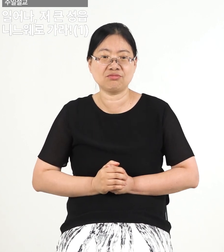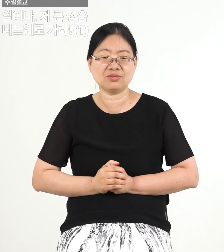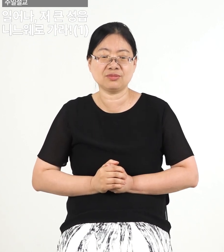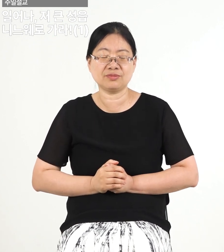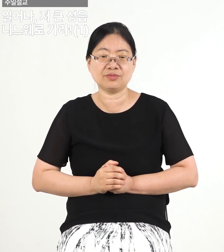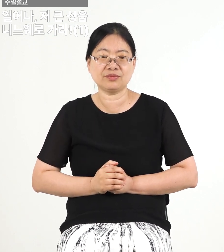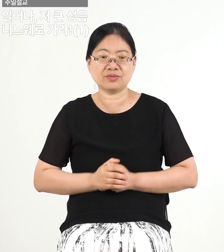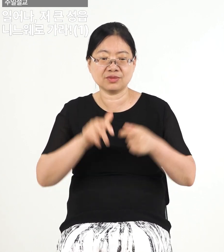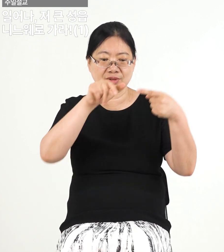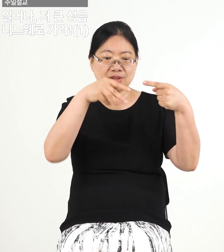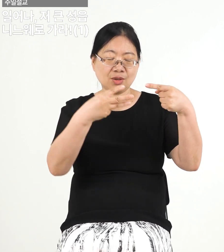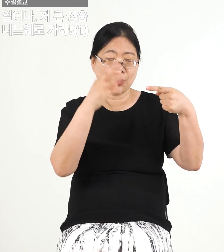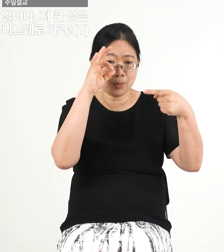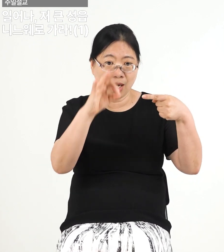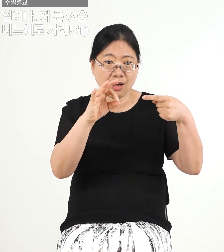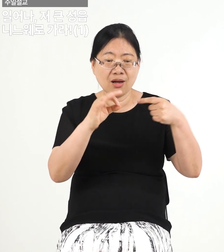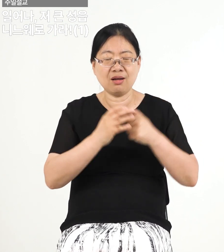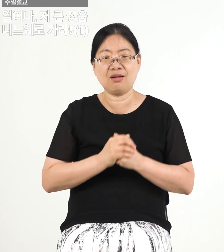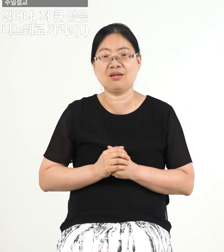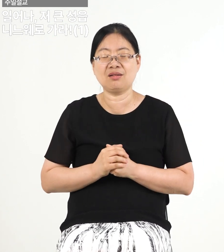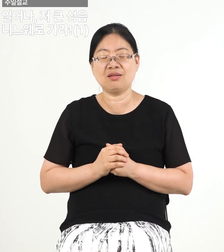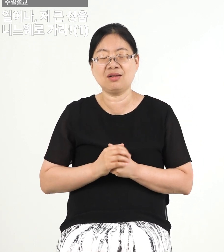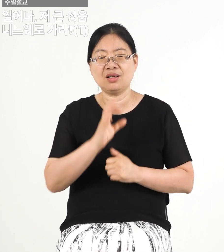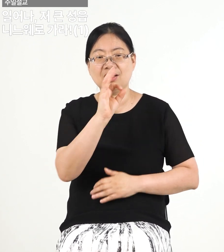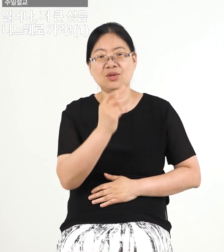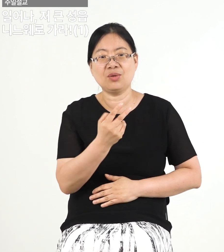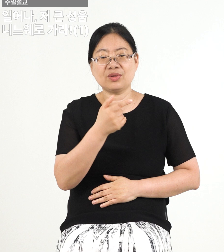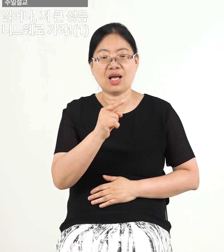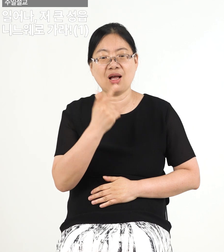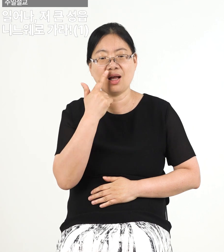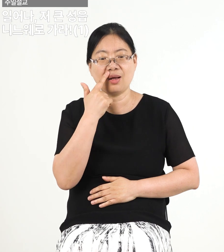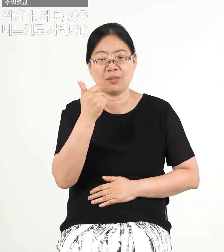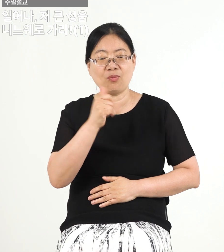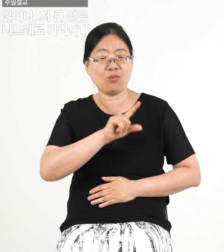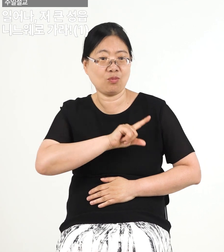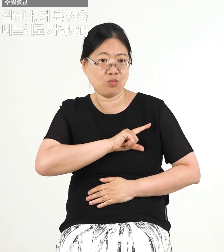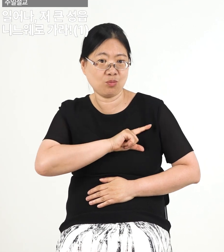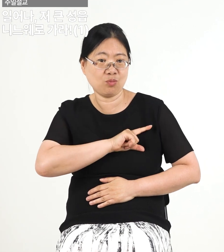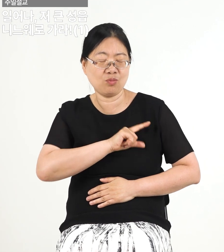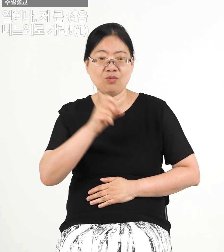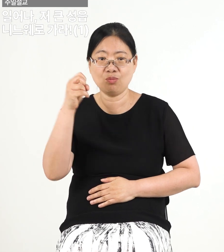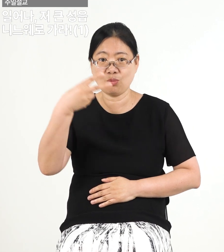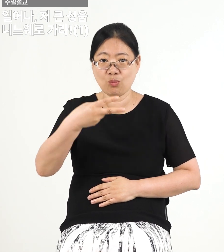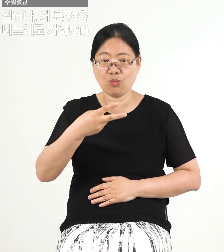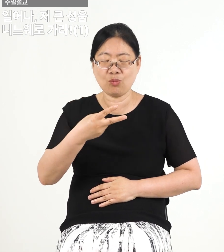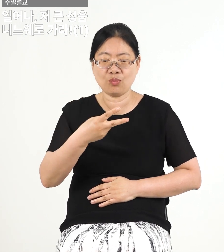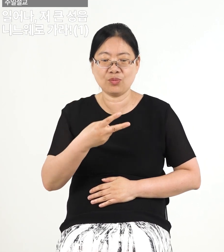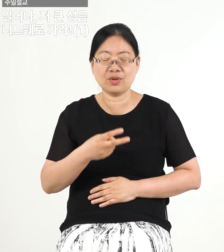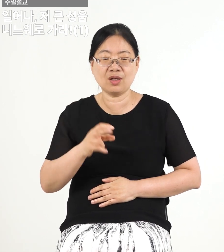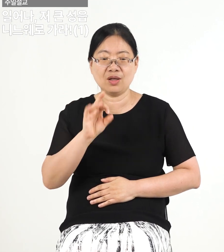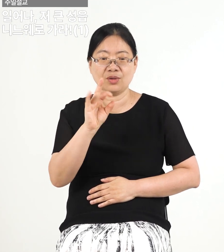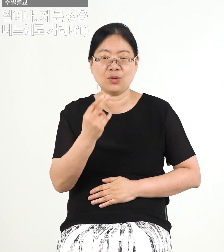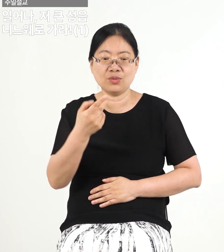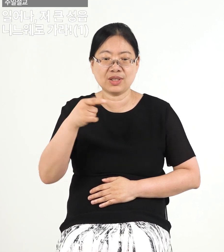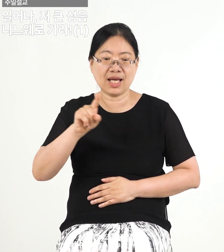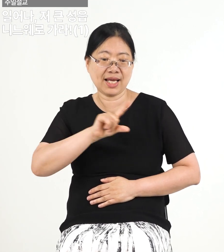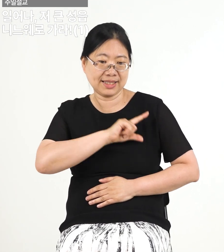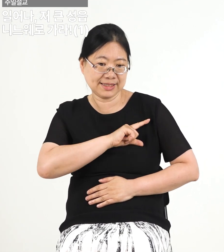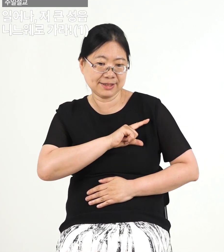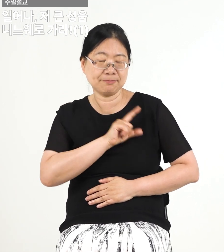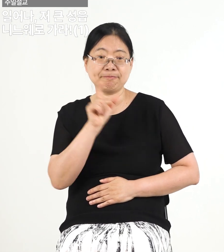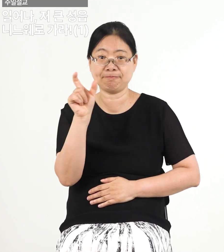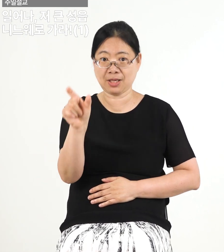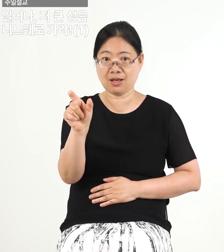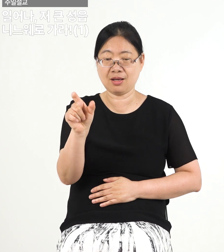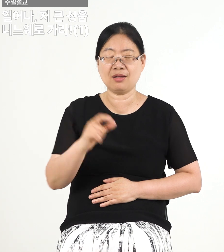그리고 1절에 딸랑 그 요나의 아버지 이름과 그리고 요나라는 이름이